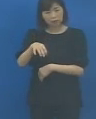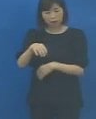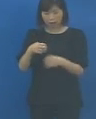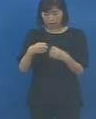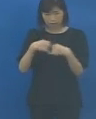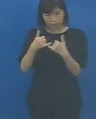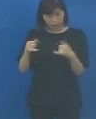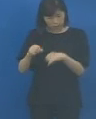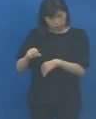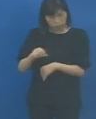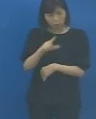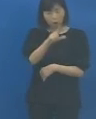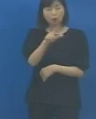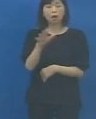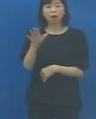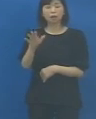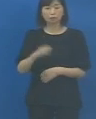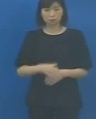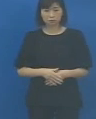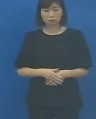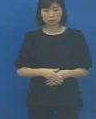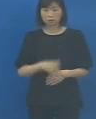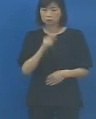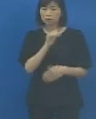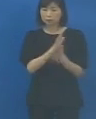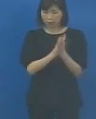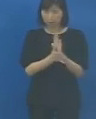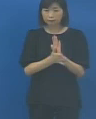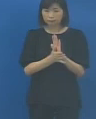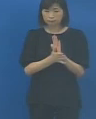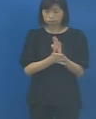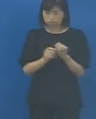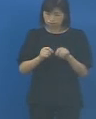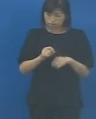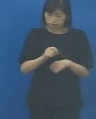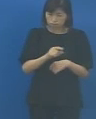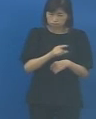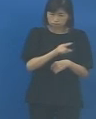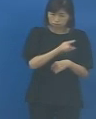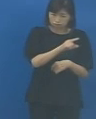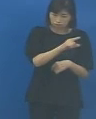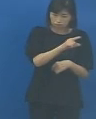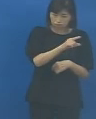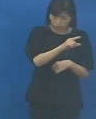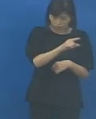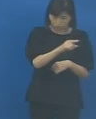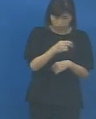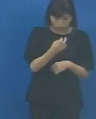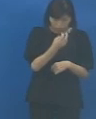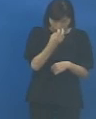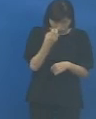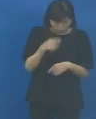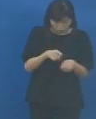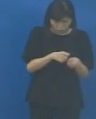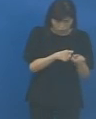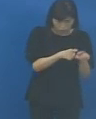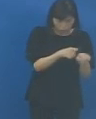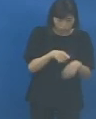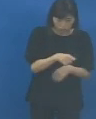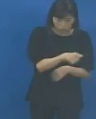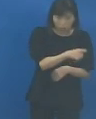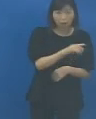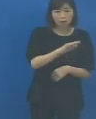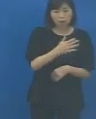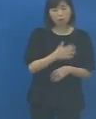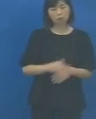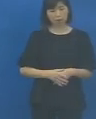ますが、本県はまだ追いかけている方ですが、全数追いかけているかというと、おそらく